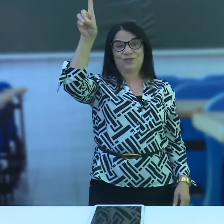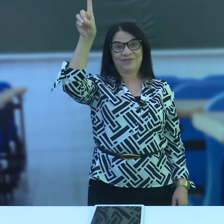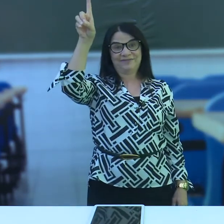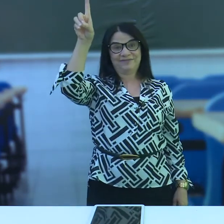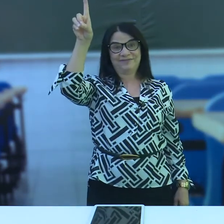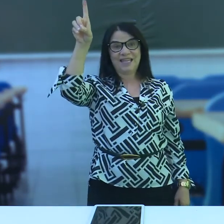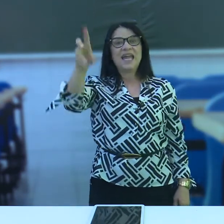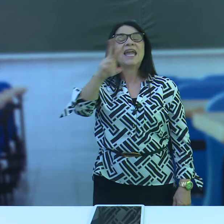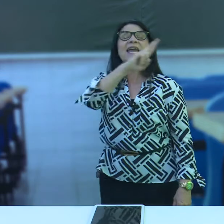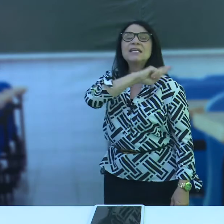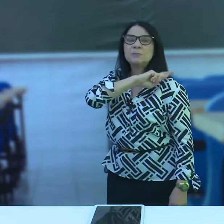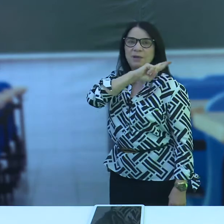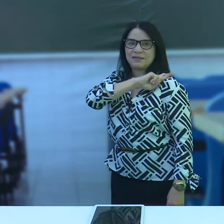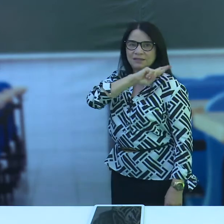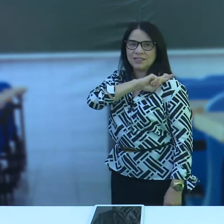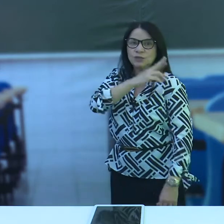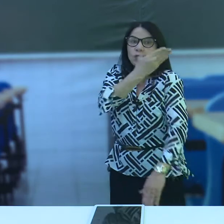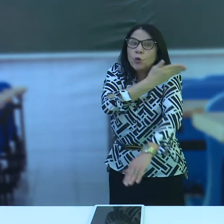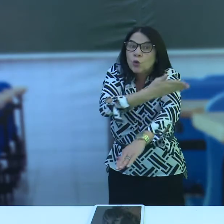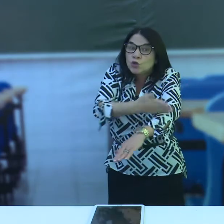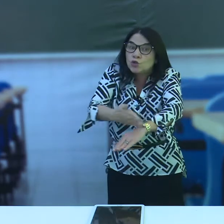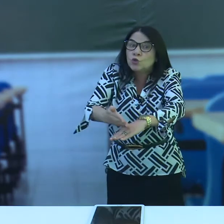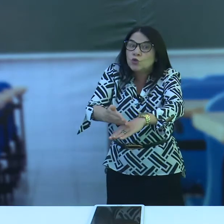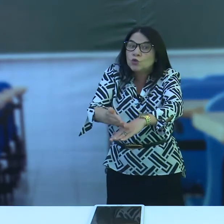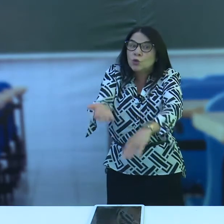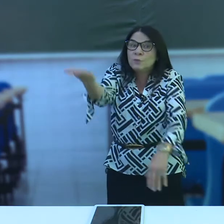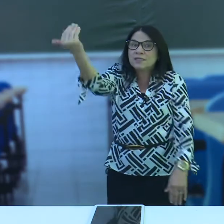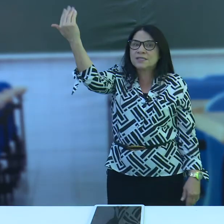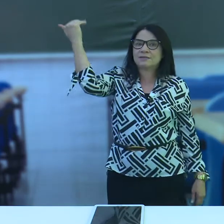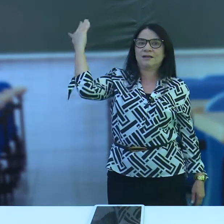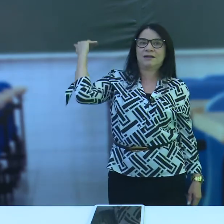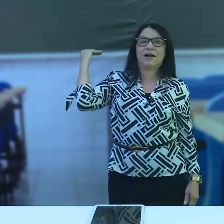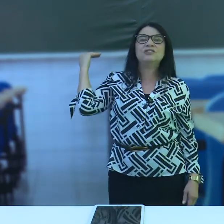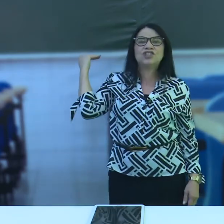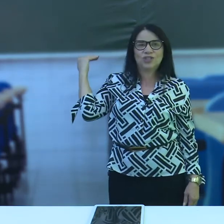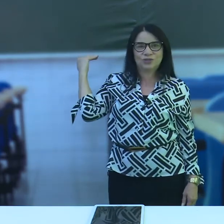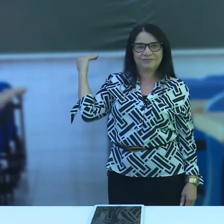Deus, respeitando os costumes antigos.